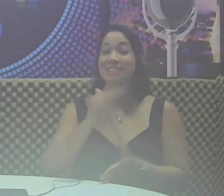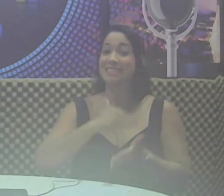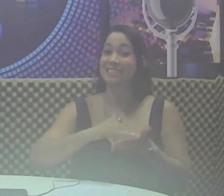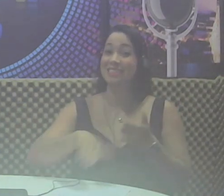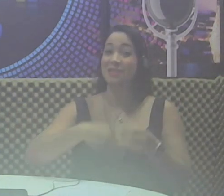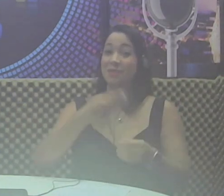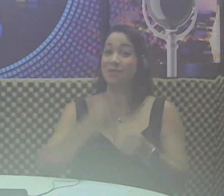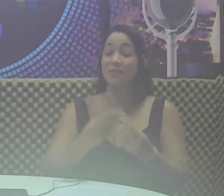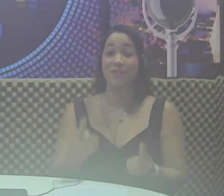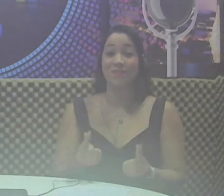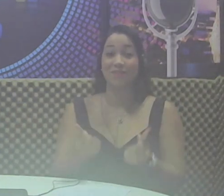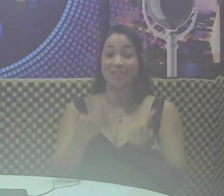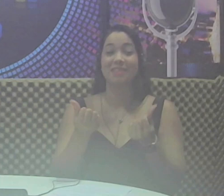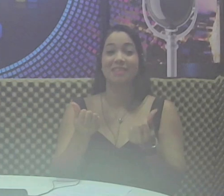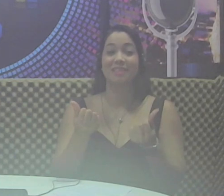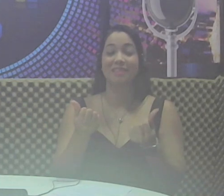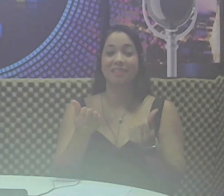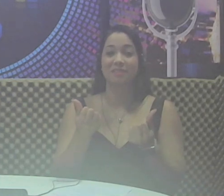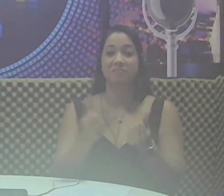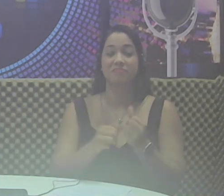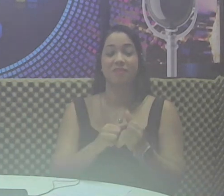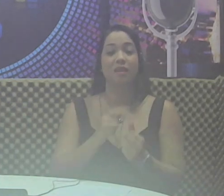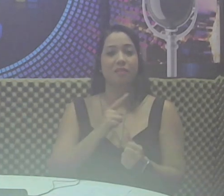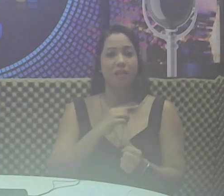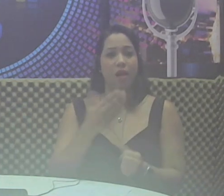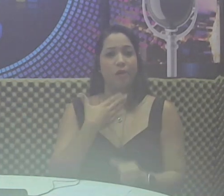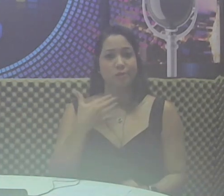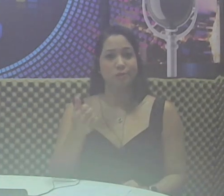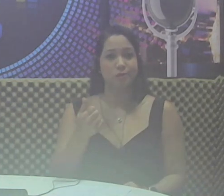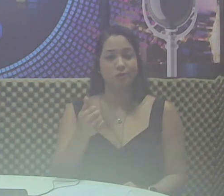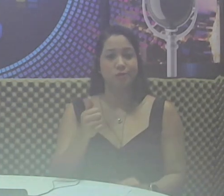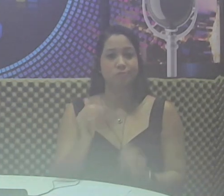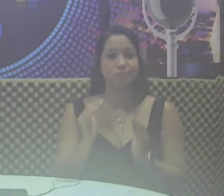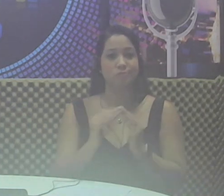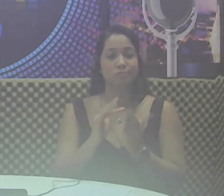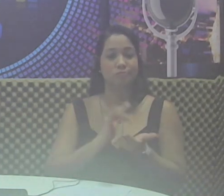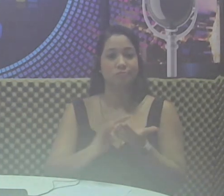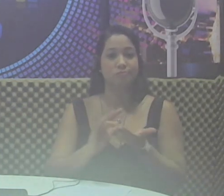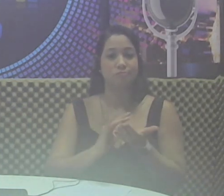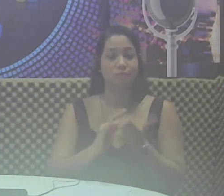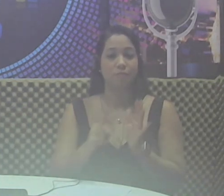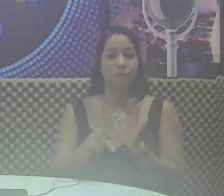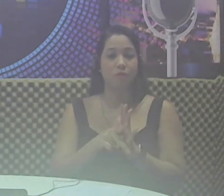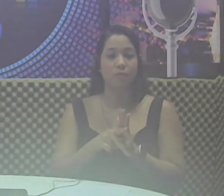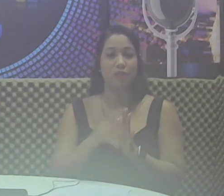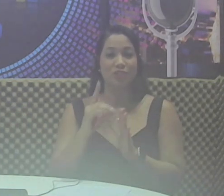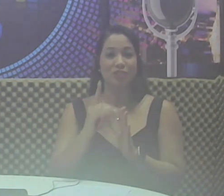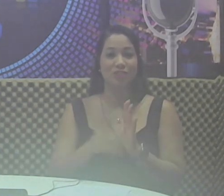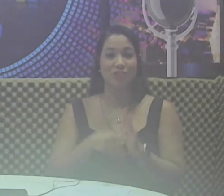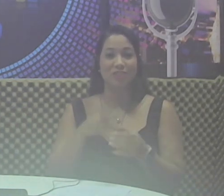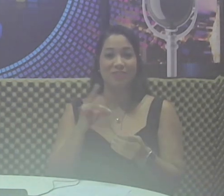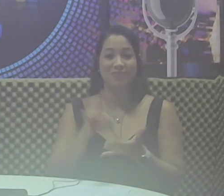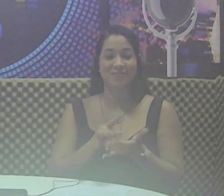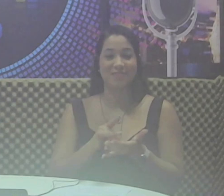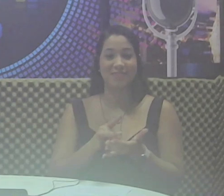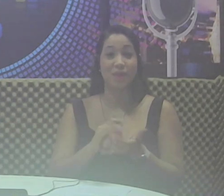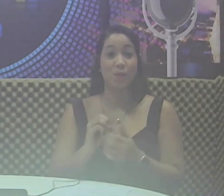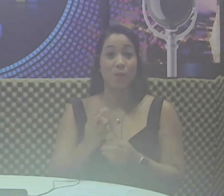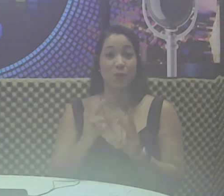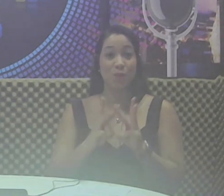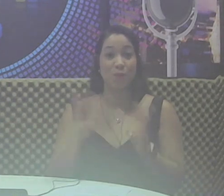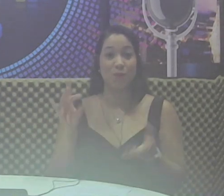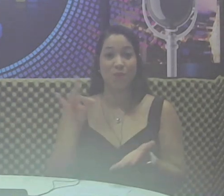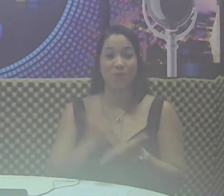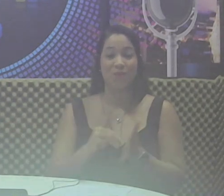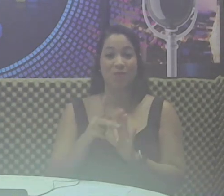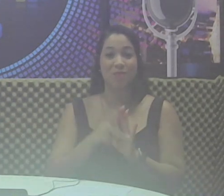de Finanças, atendendo à notificação pelo domicílio eletrônico, Diário Oficial do Município ou página oficial do